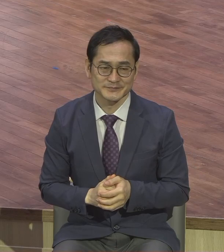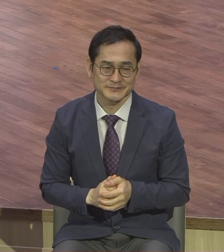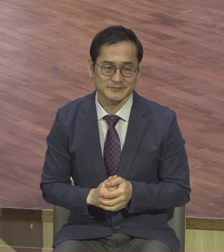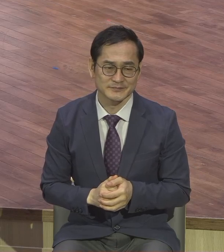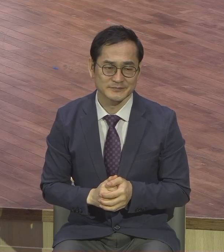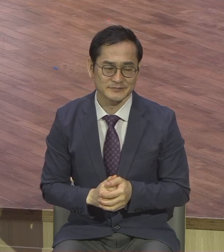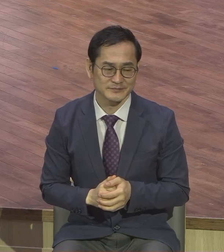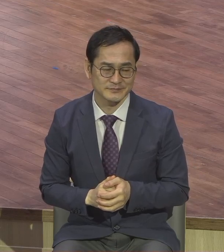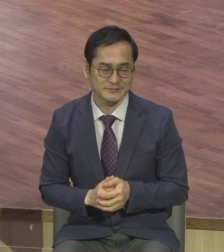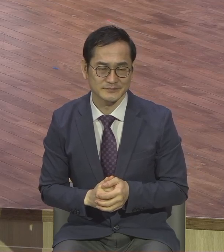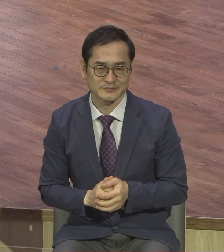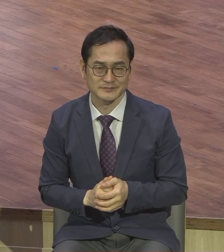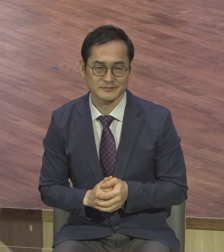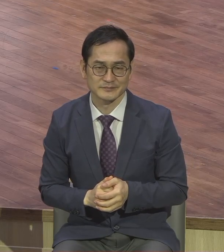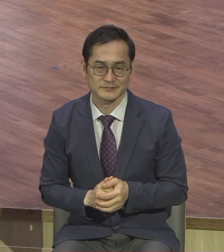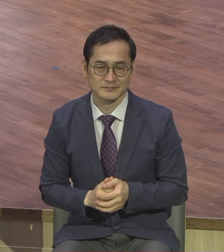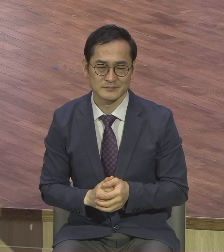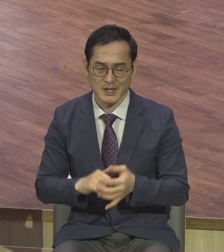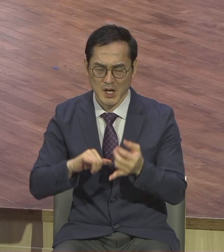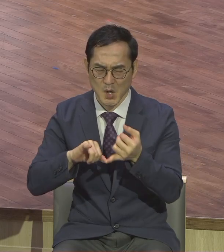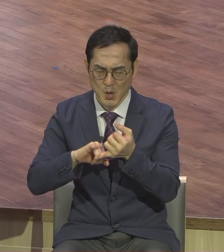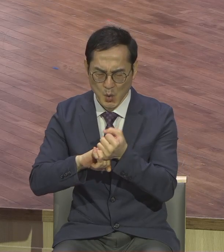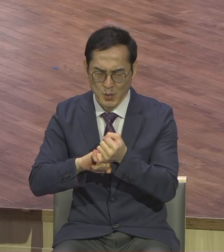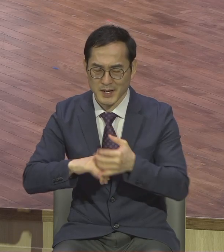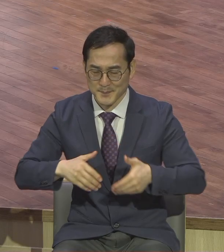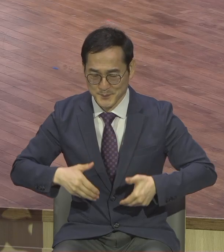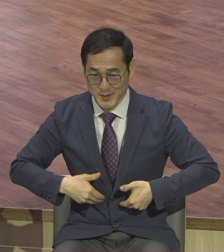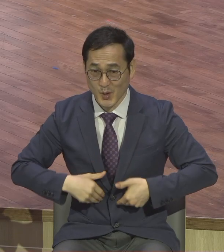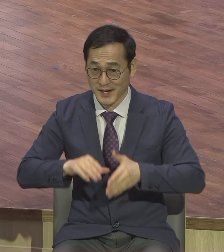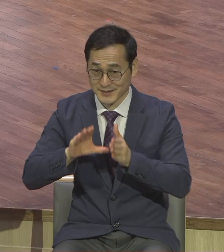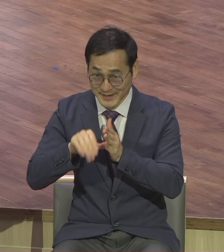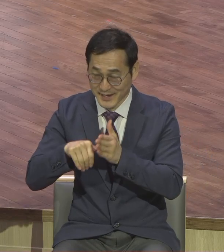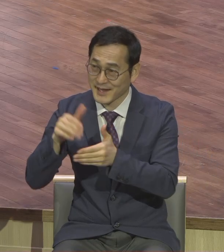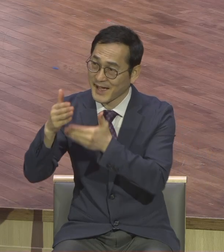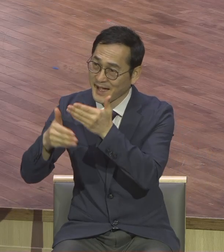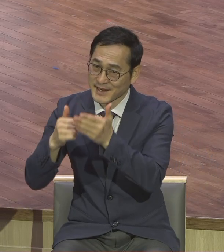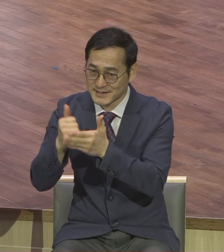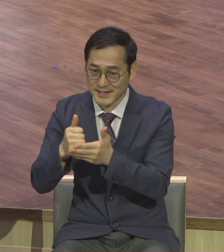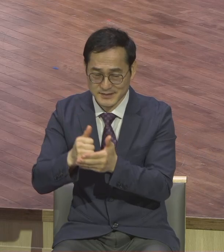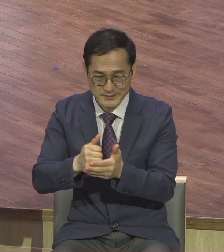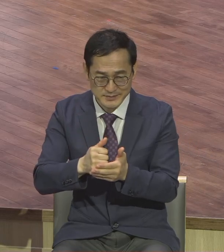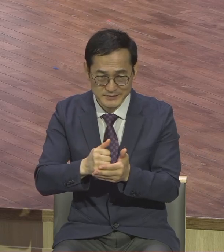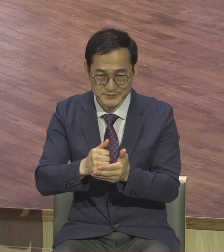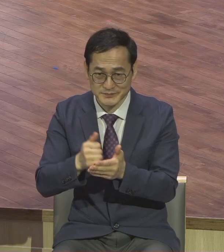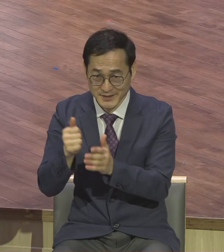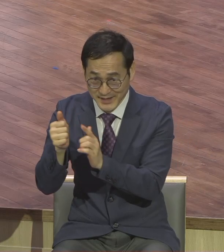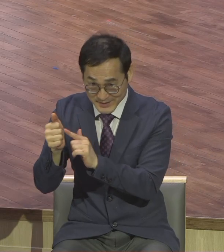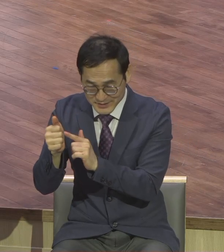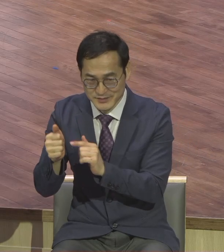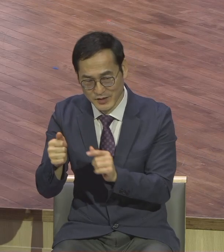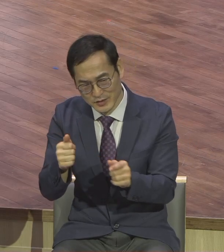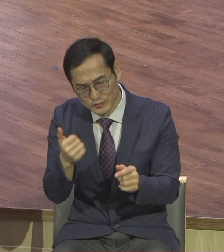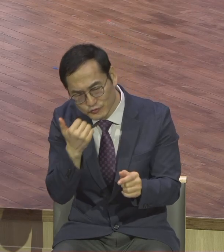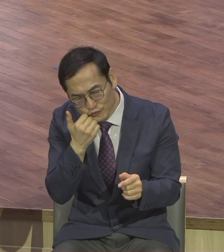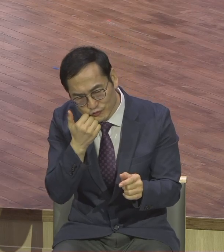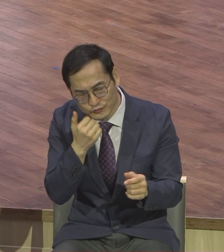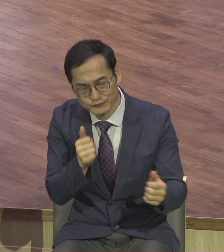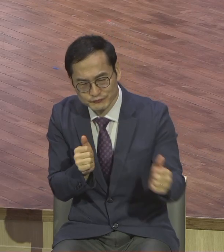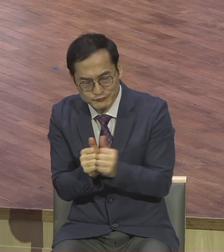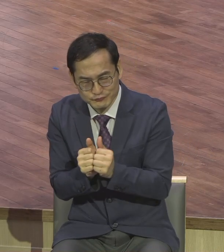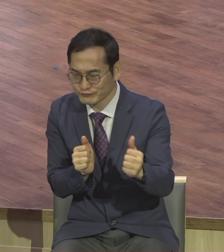적시적소의 그 시간표에 꼭 필요한 사람들을 그렇게 딱딱 붙여주셔서